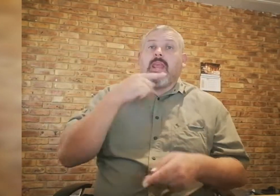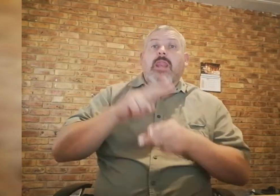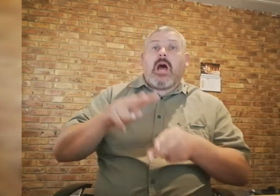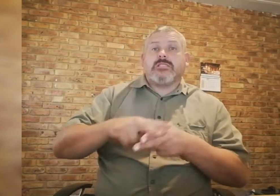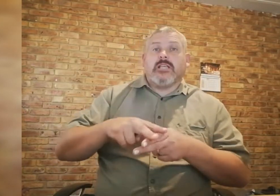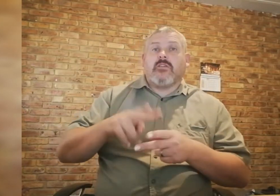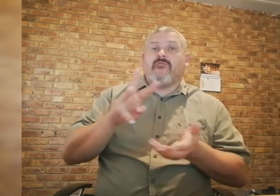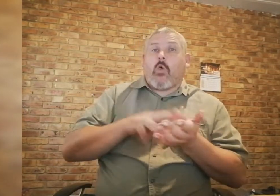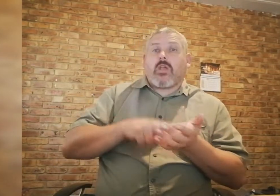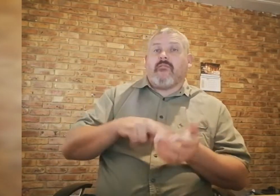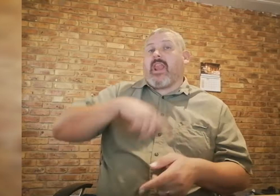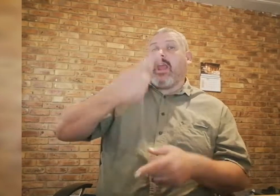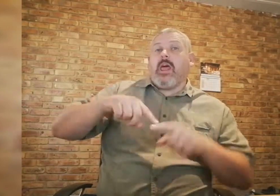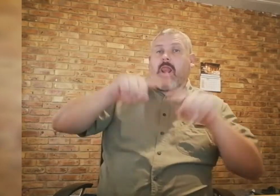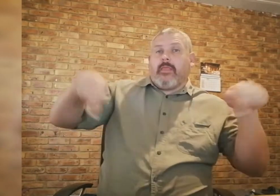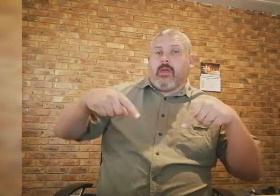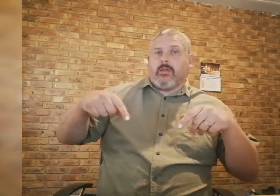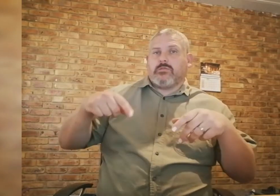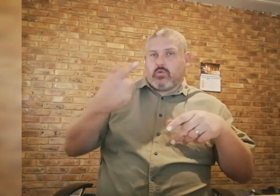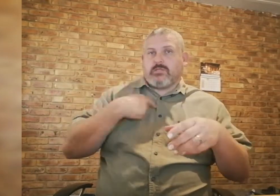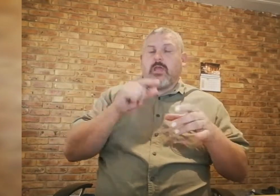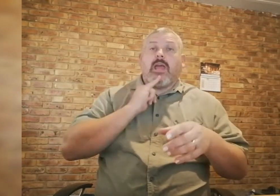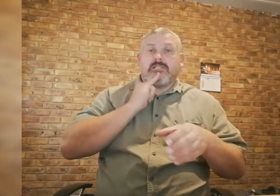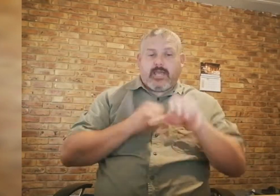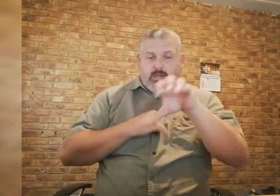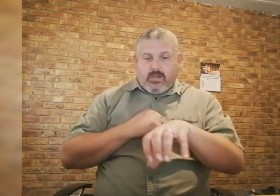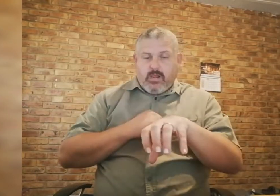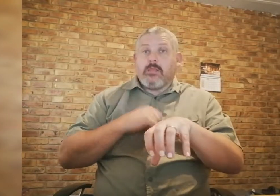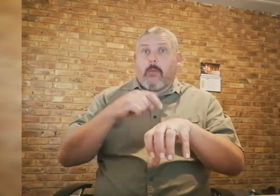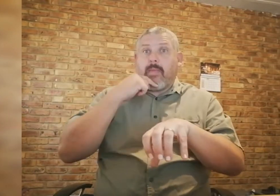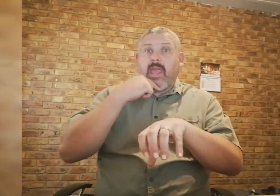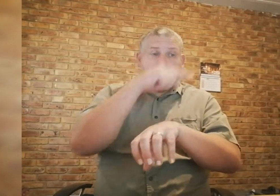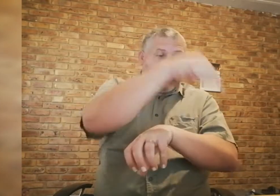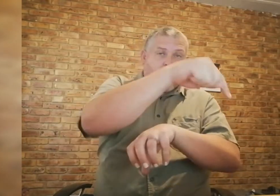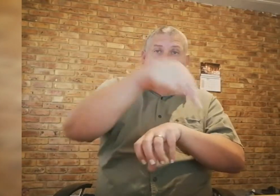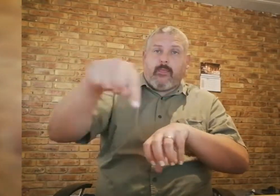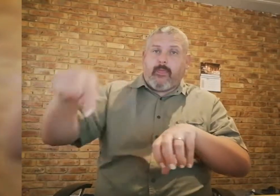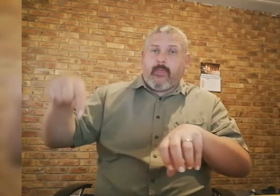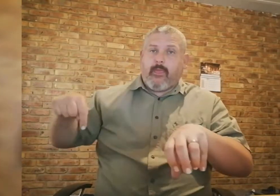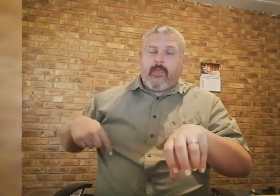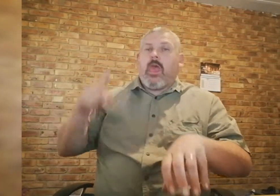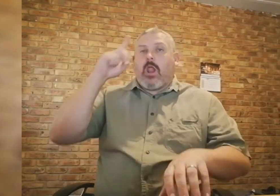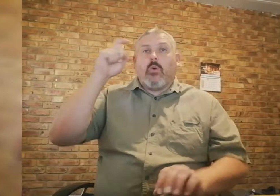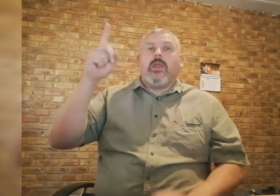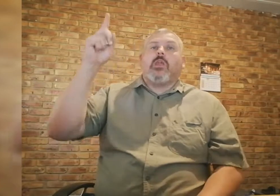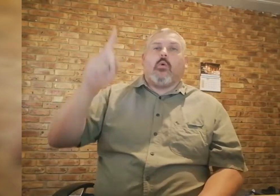Die nasies, volke van ander lande, soos Israel, dat mense, glo nie in God